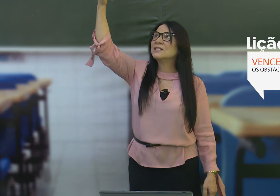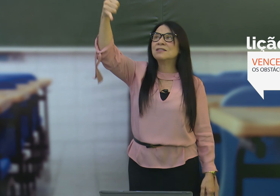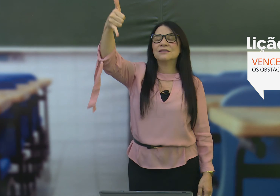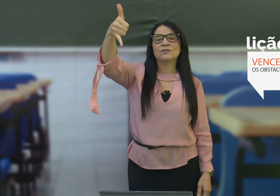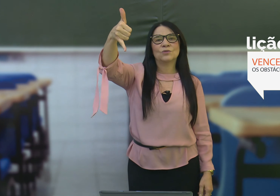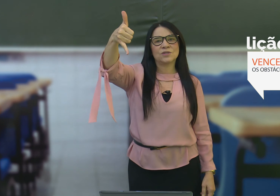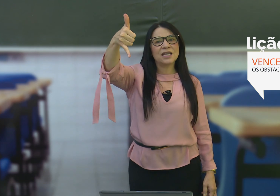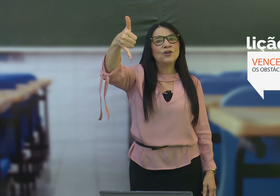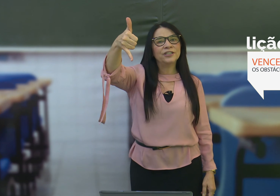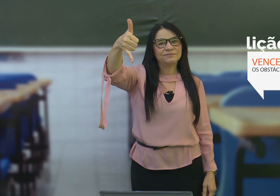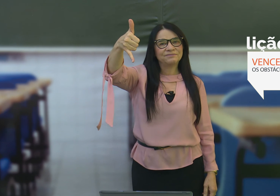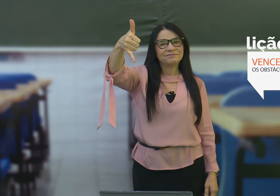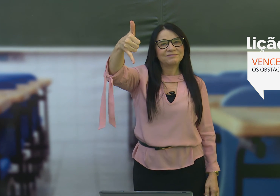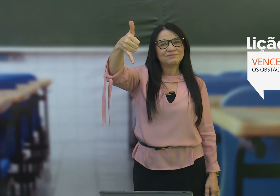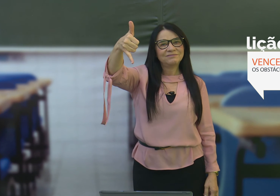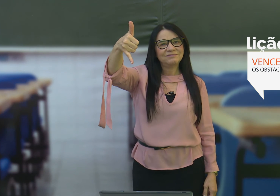diz o Senhor.